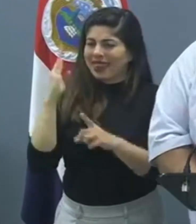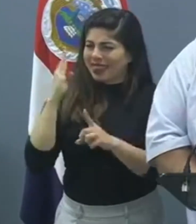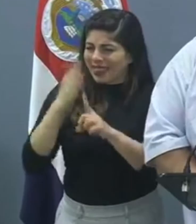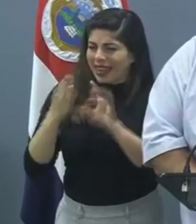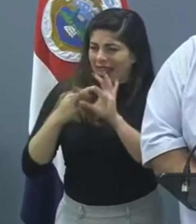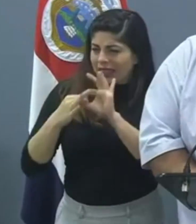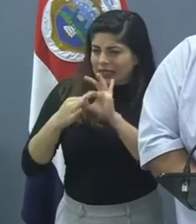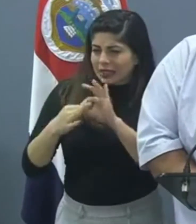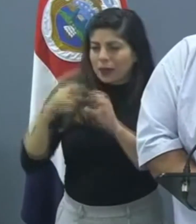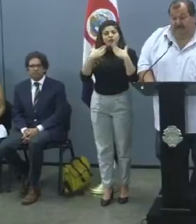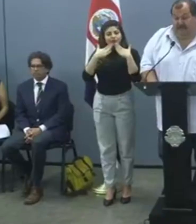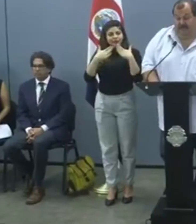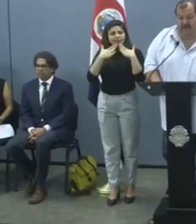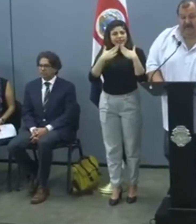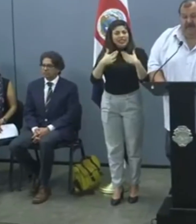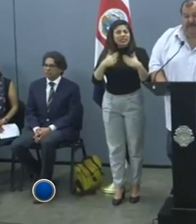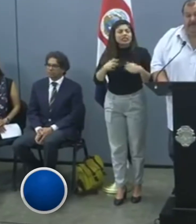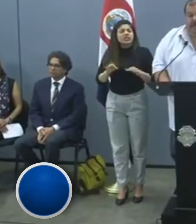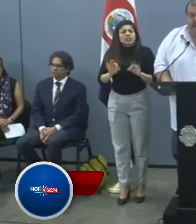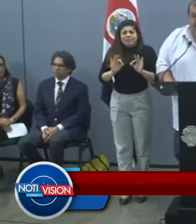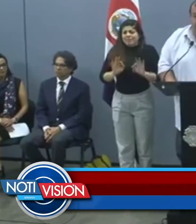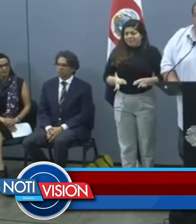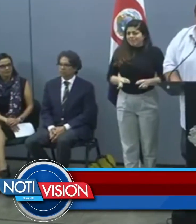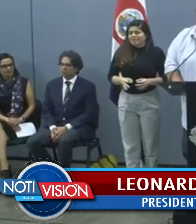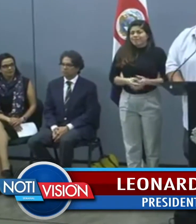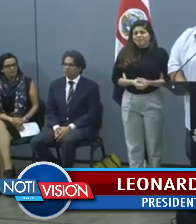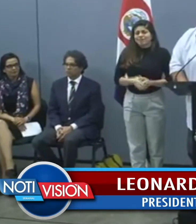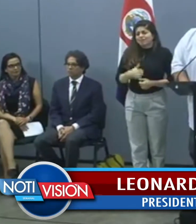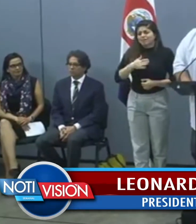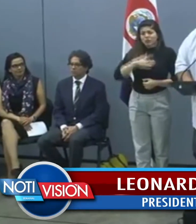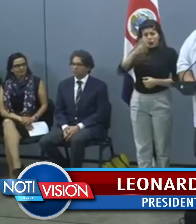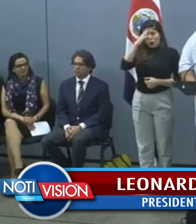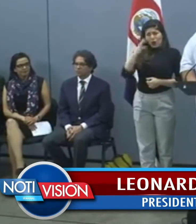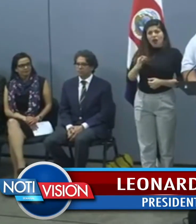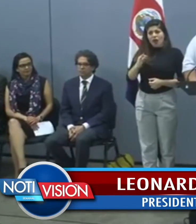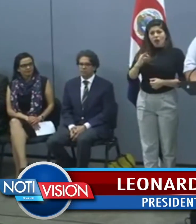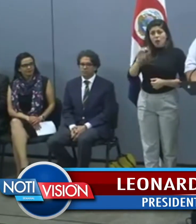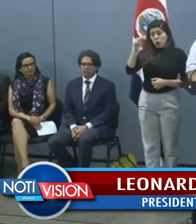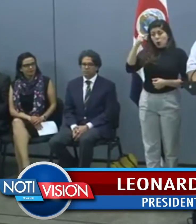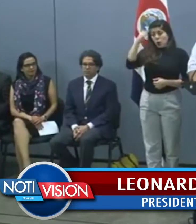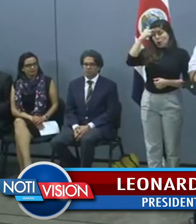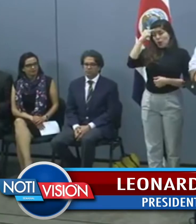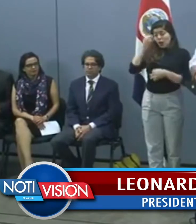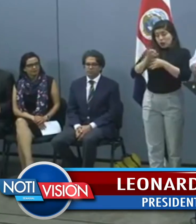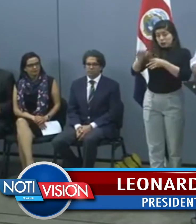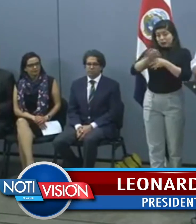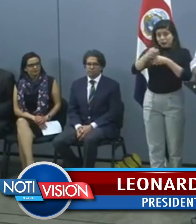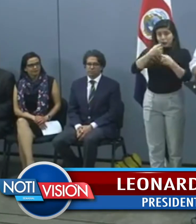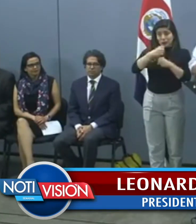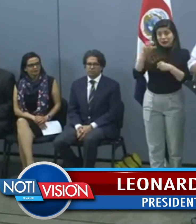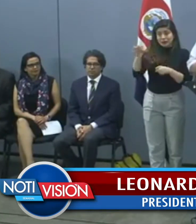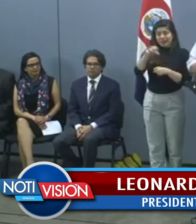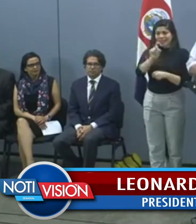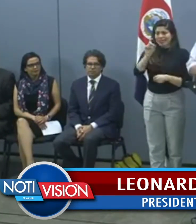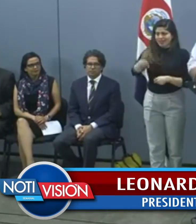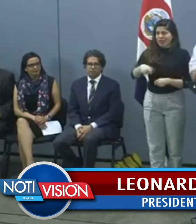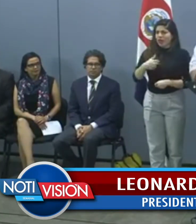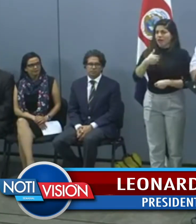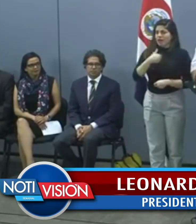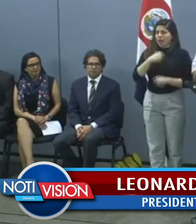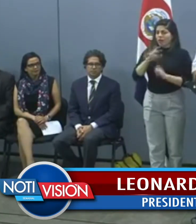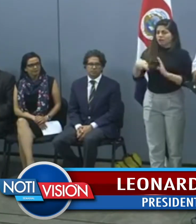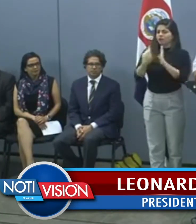chacón presidente de la cnae definitivamente yo creo que los gobiernos locales deben de tener una relevancia